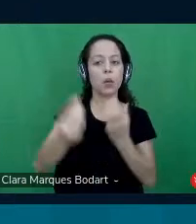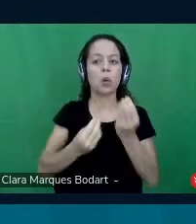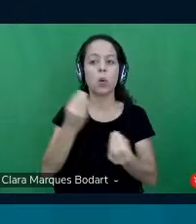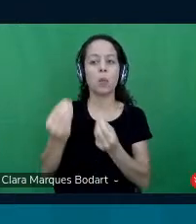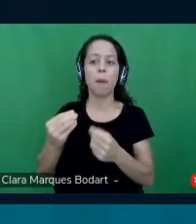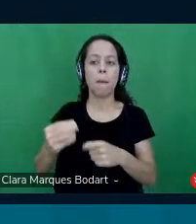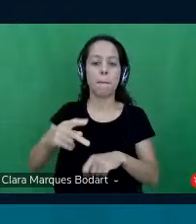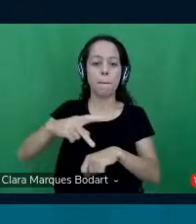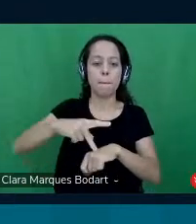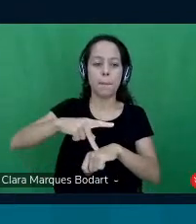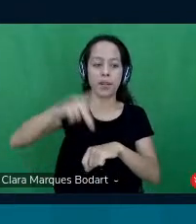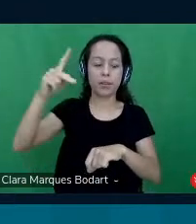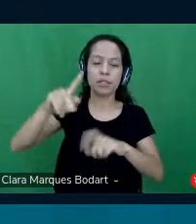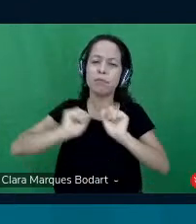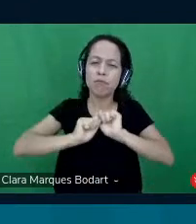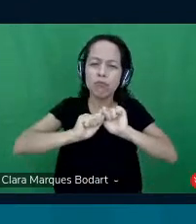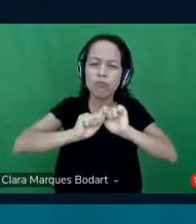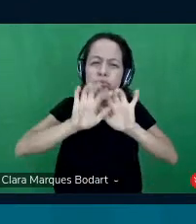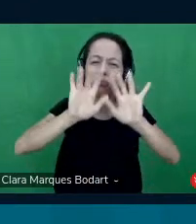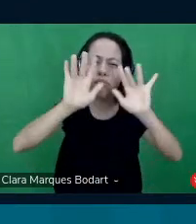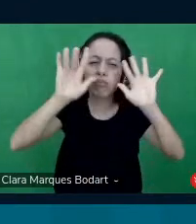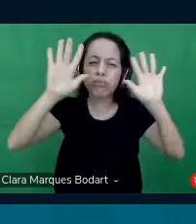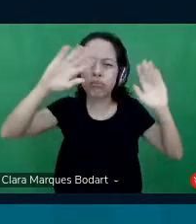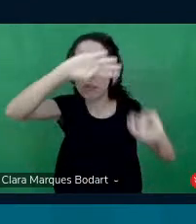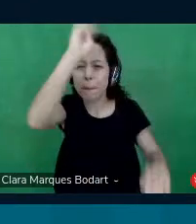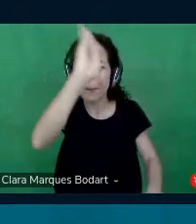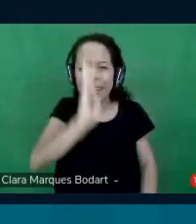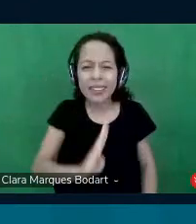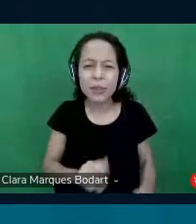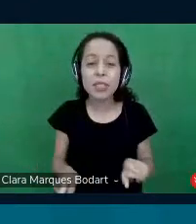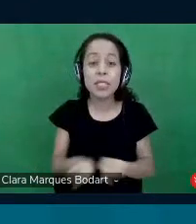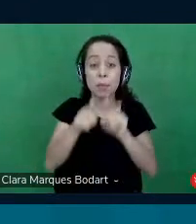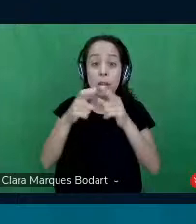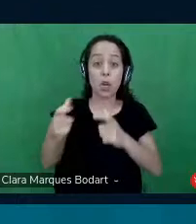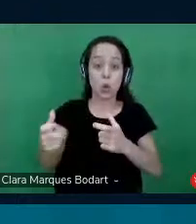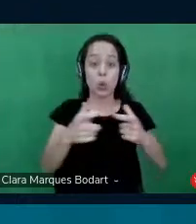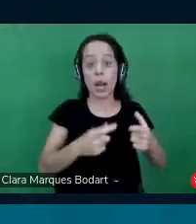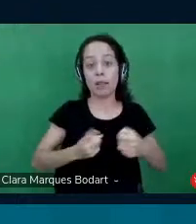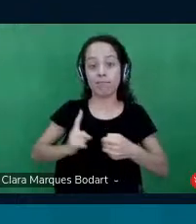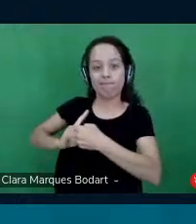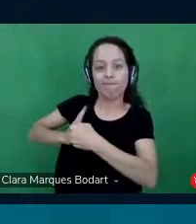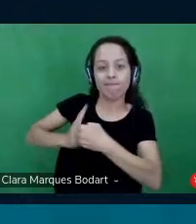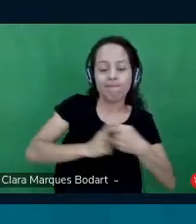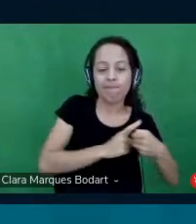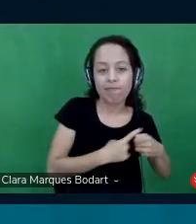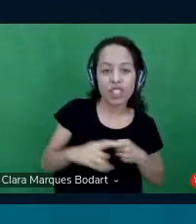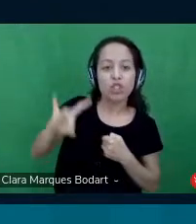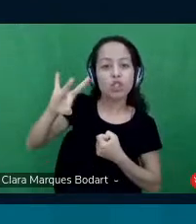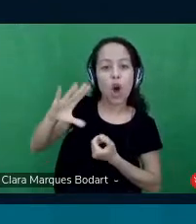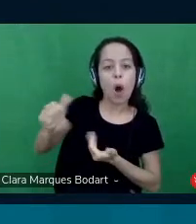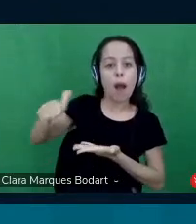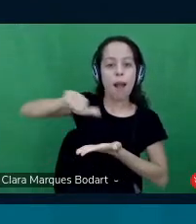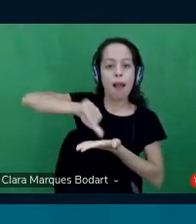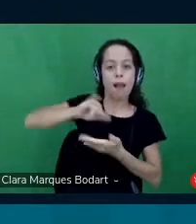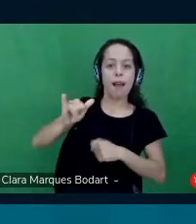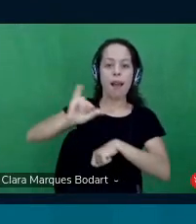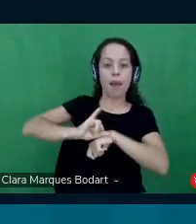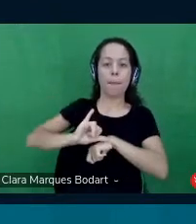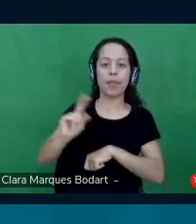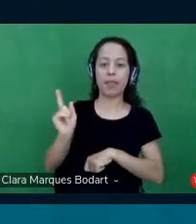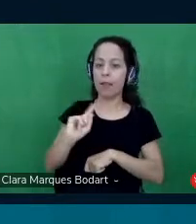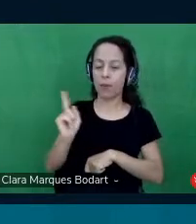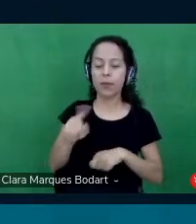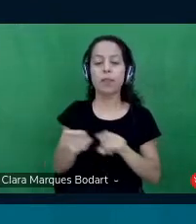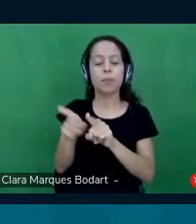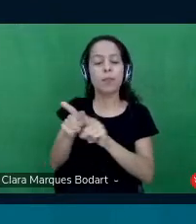da pós-graduação, e vejam que dentro da nossa rede, com seus mais de 40 instituições associadas, ou